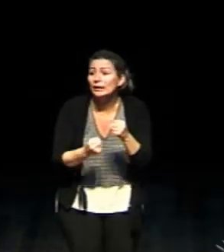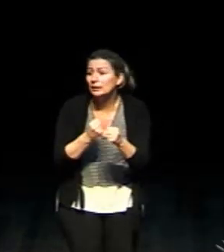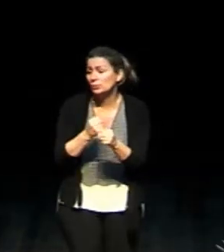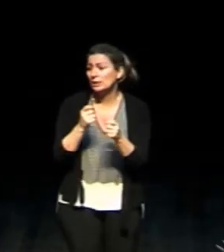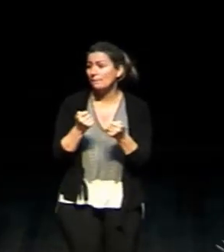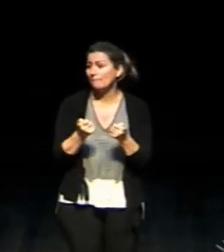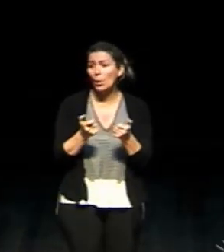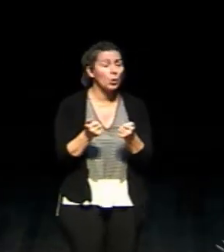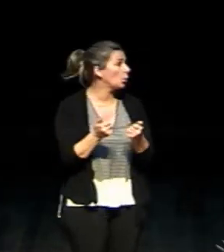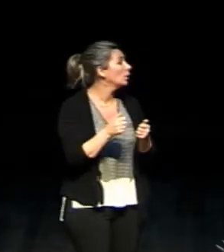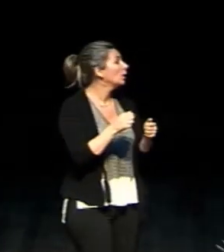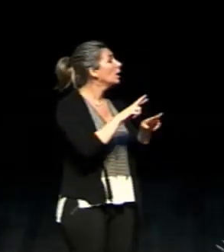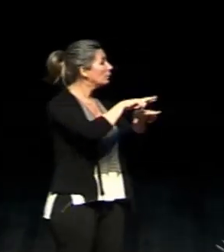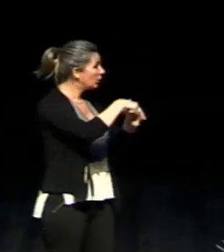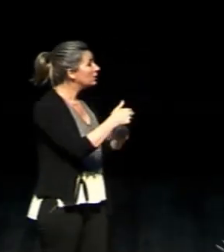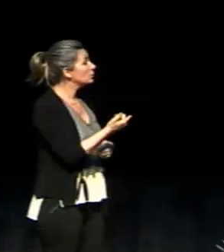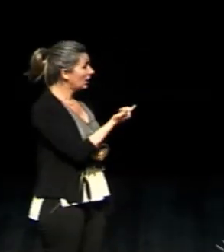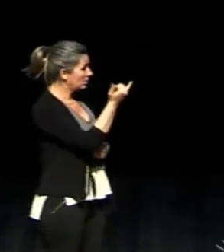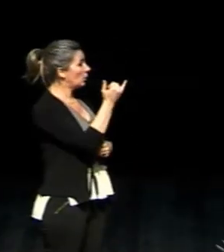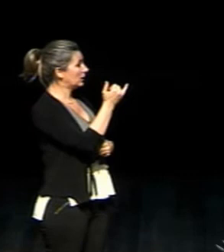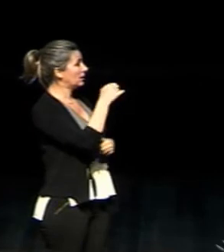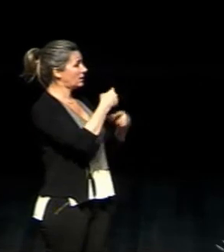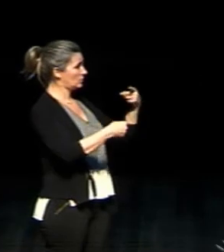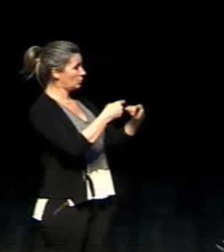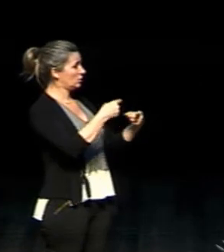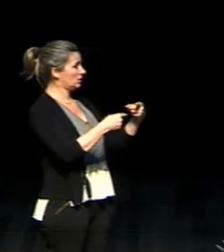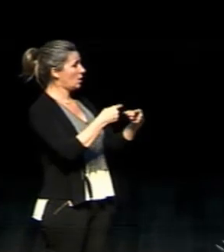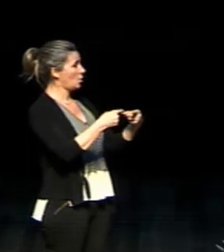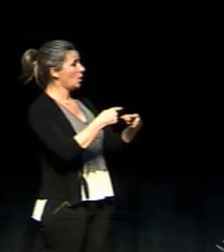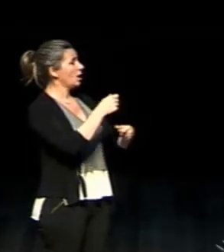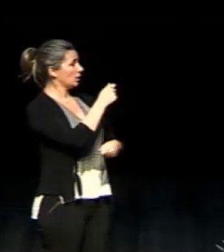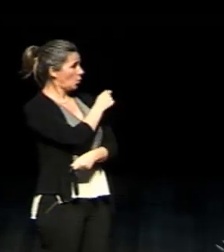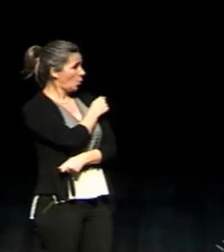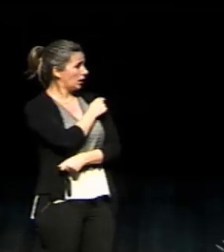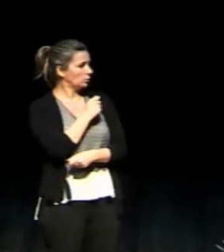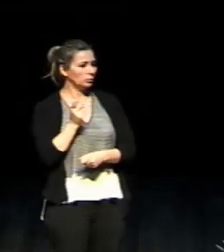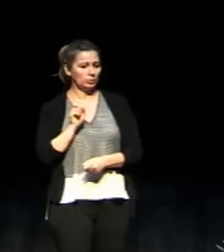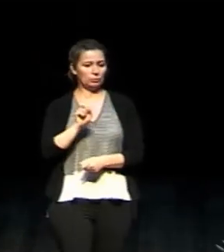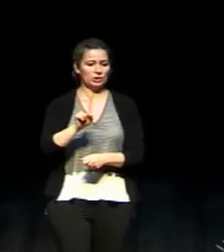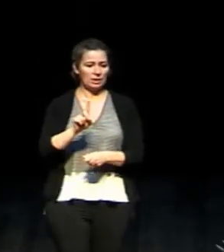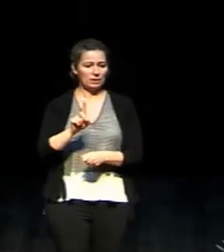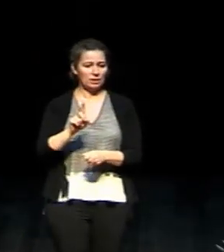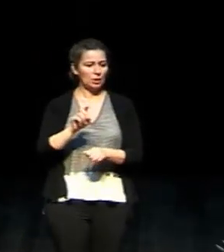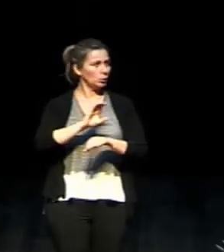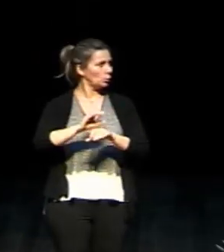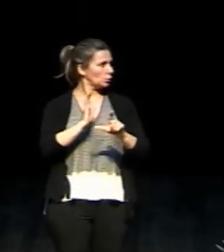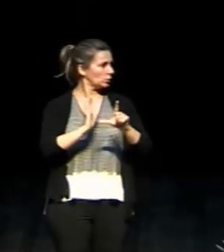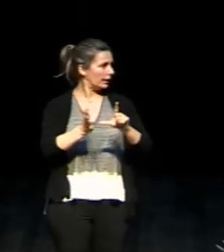mas 4 anos é muito pouco. Então, essa talvez seja uma das discussões, porque